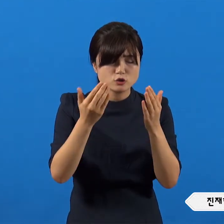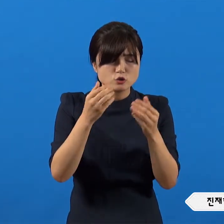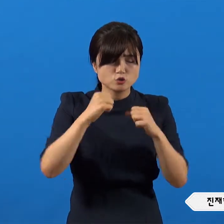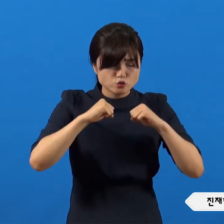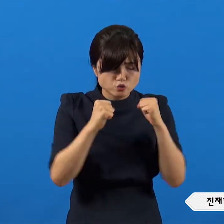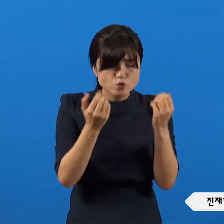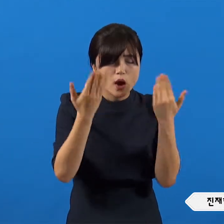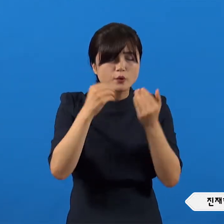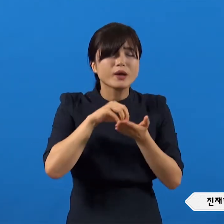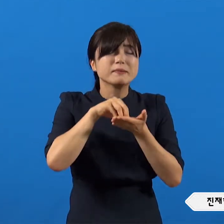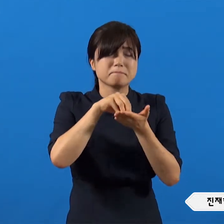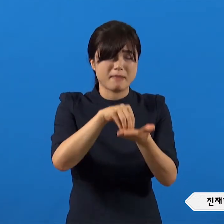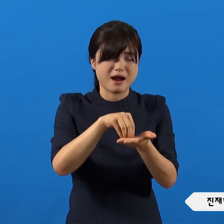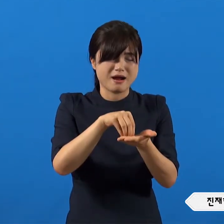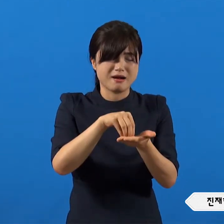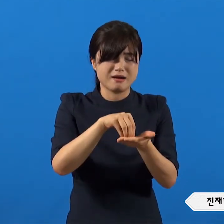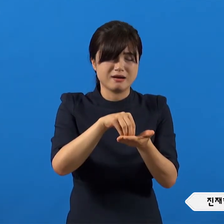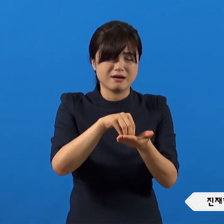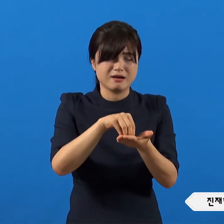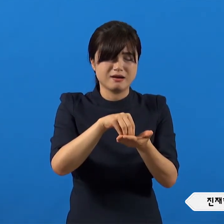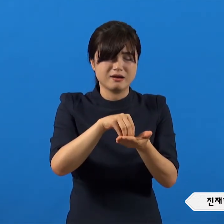입학해서 하나님